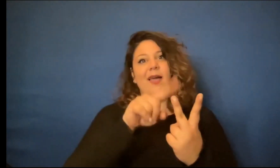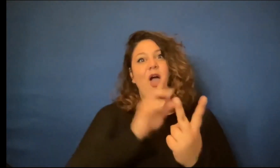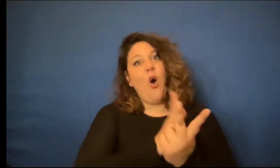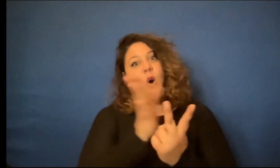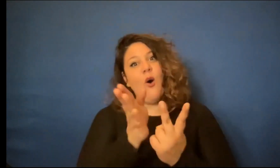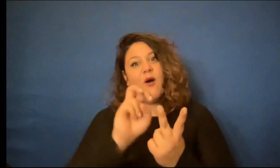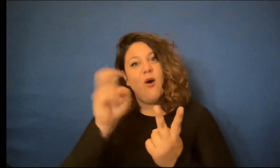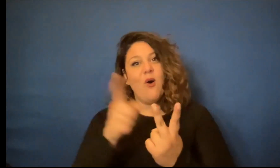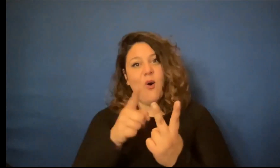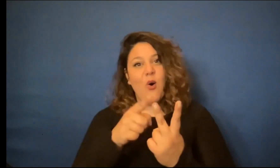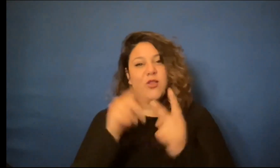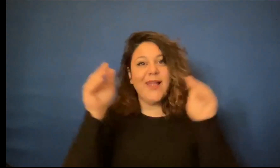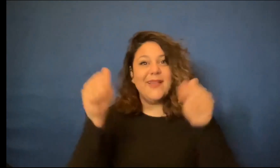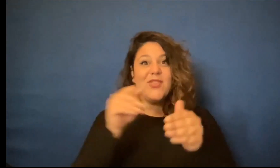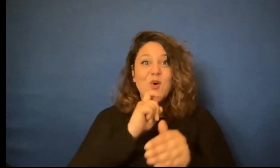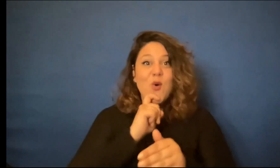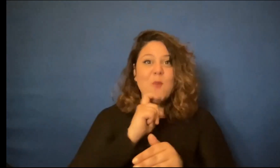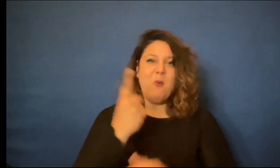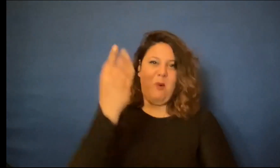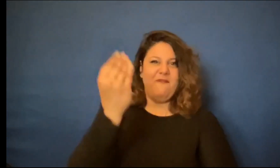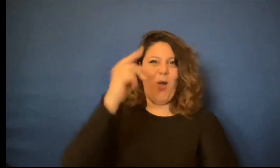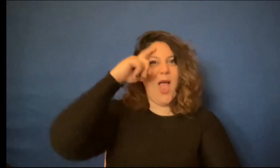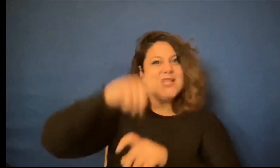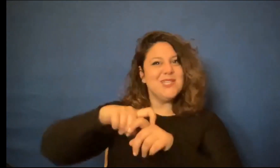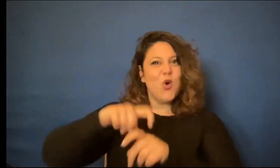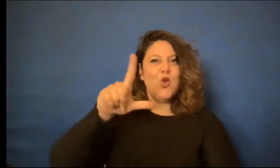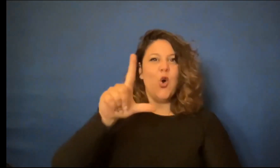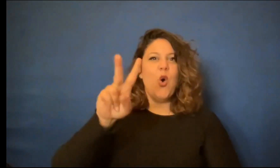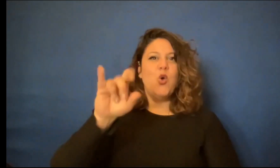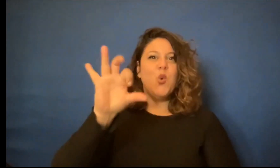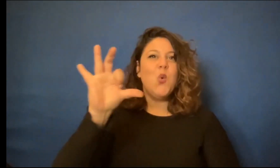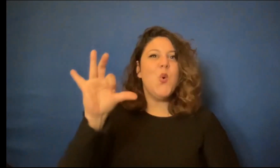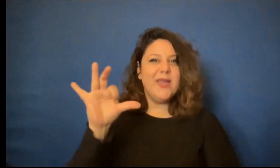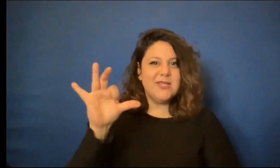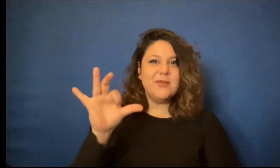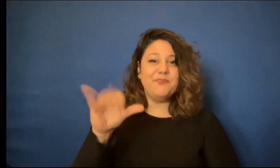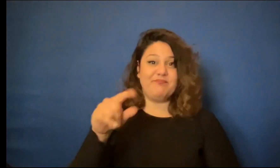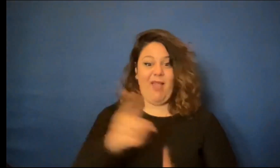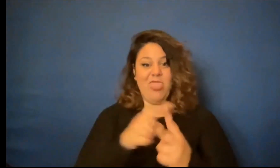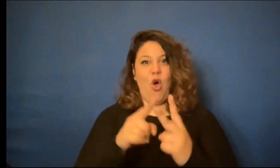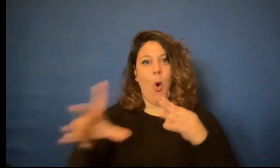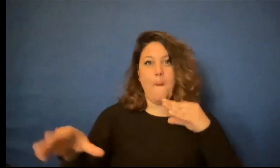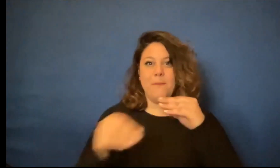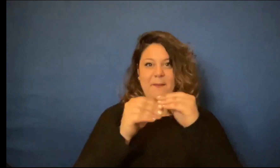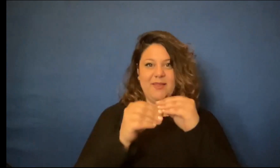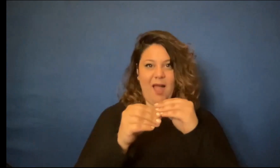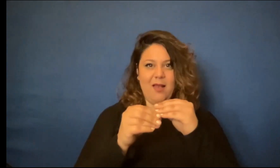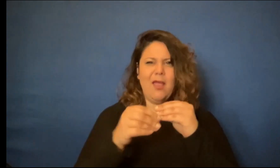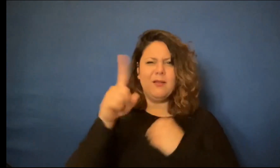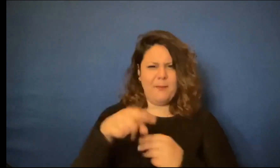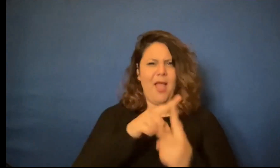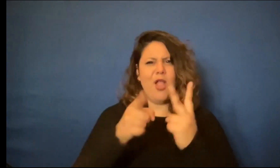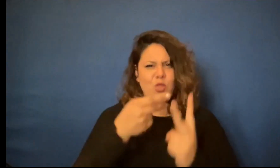vertiente de intervención de Luis como psicólogo, que ha sido complementaria y también muy interesante,